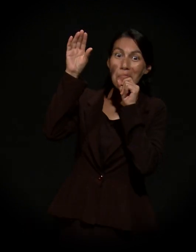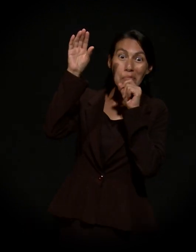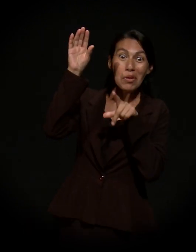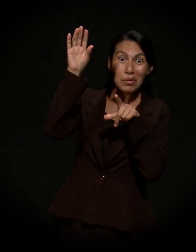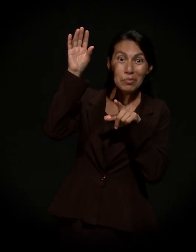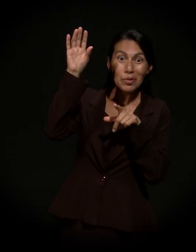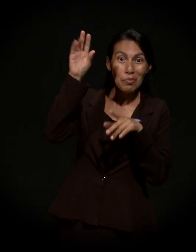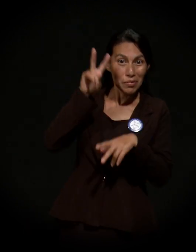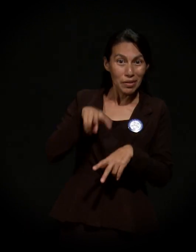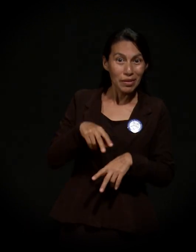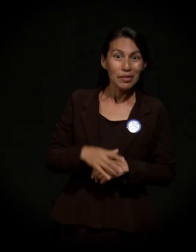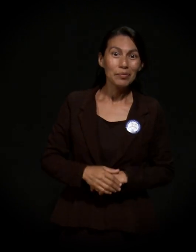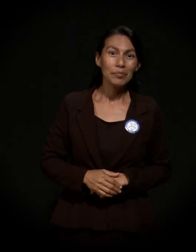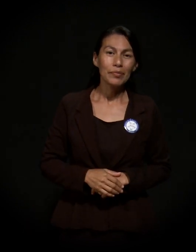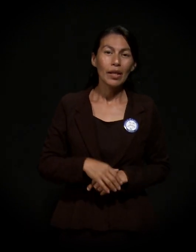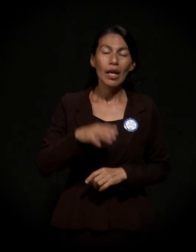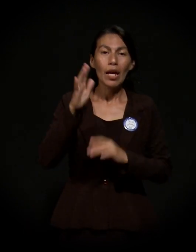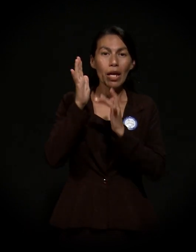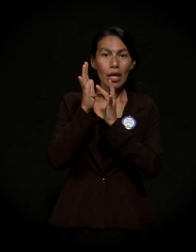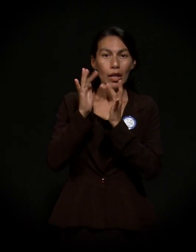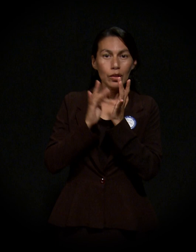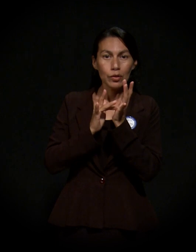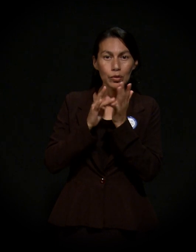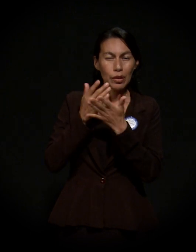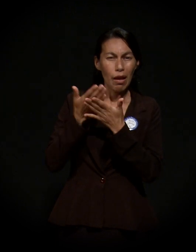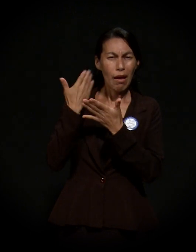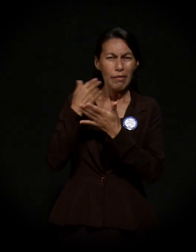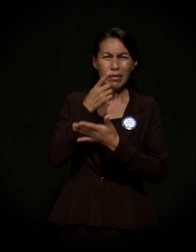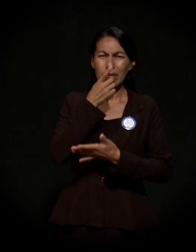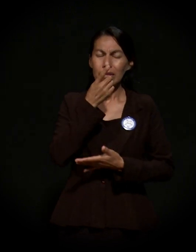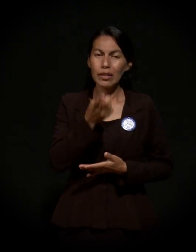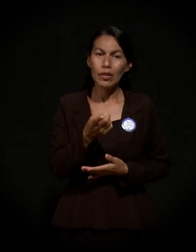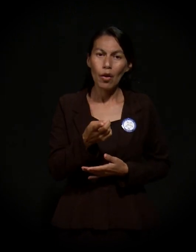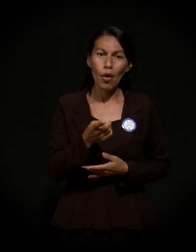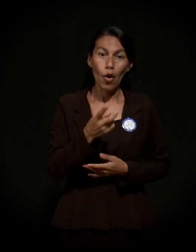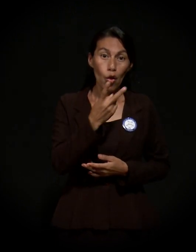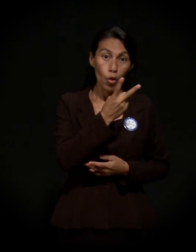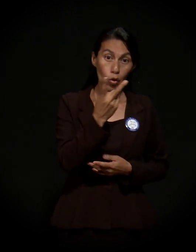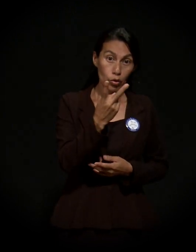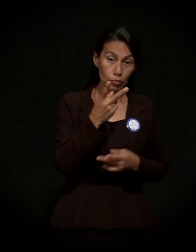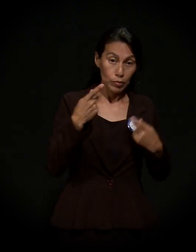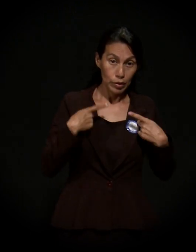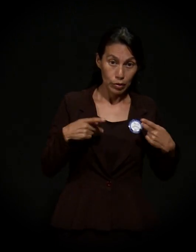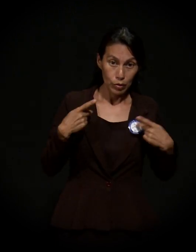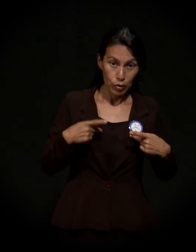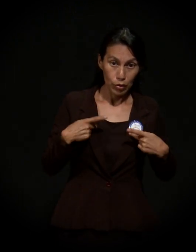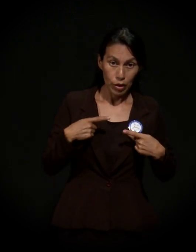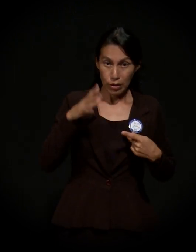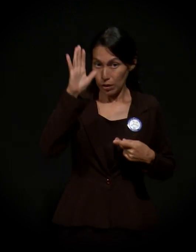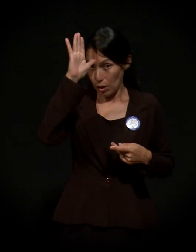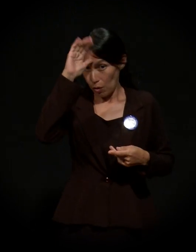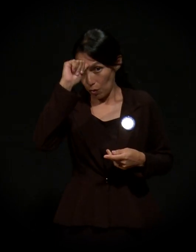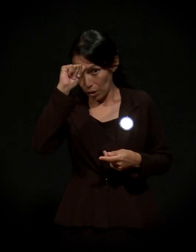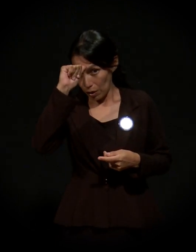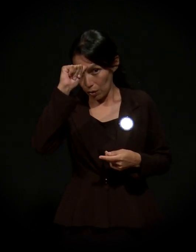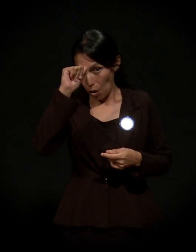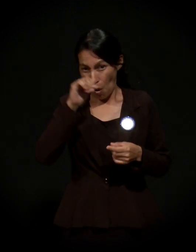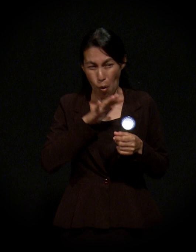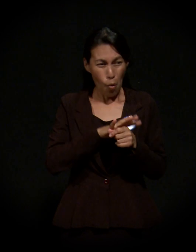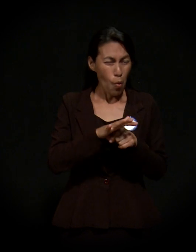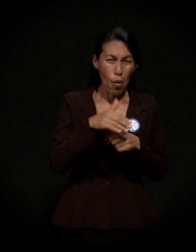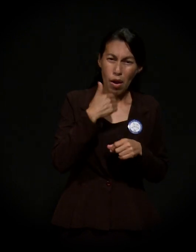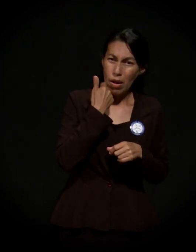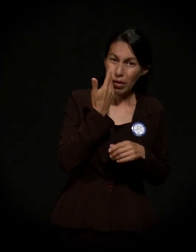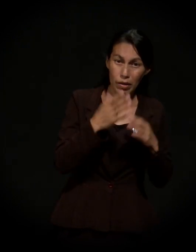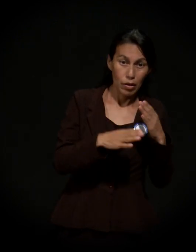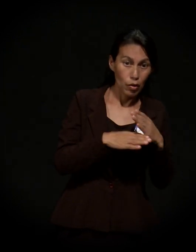dijo que si dos de nosotros nos ponemos de acuerdo para cualquier cosa aquí en la